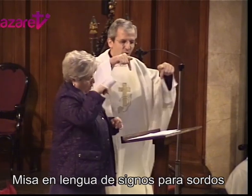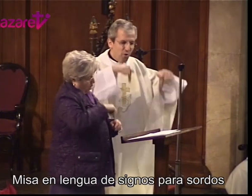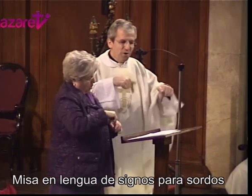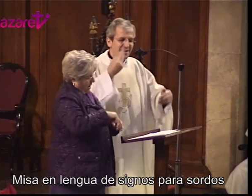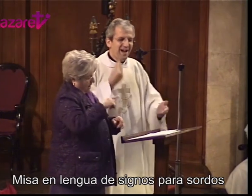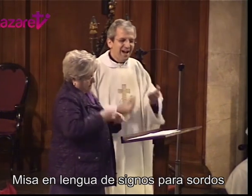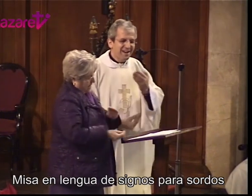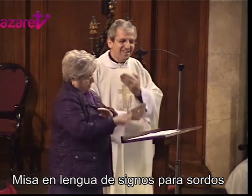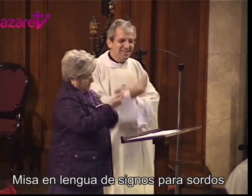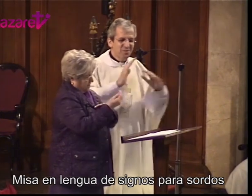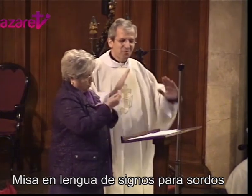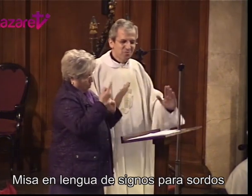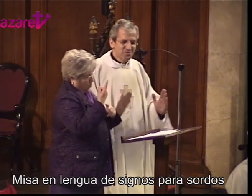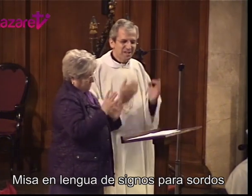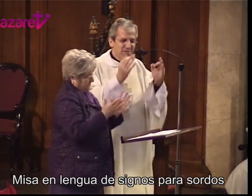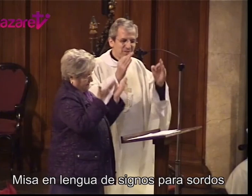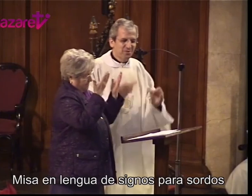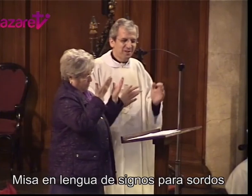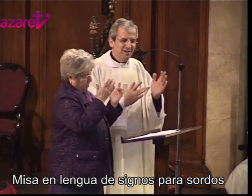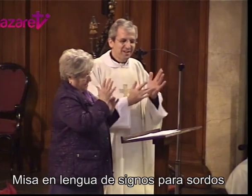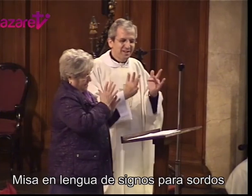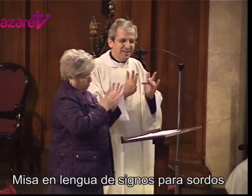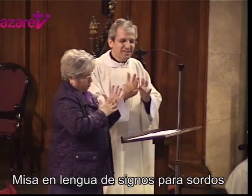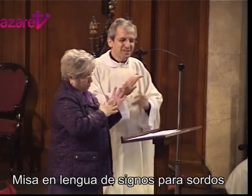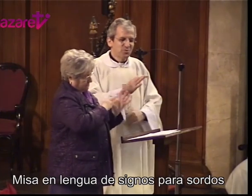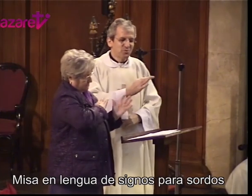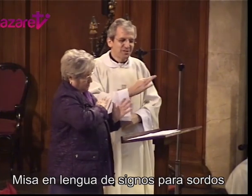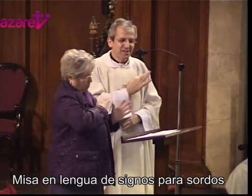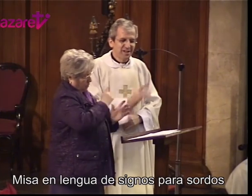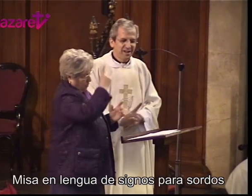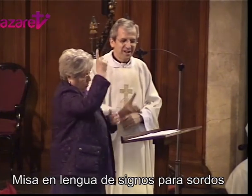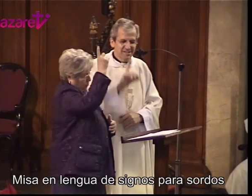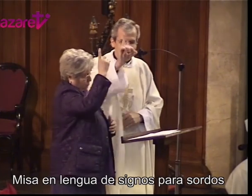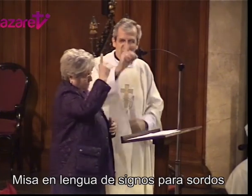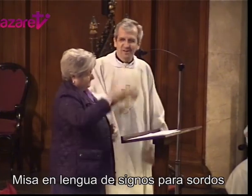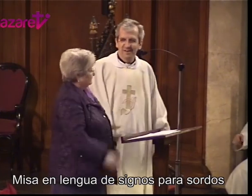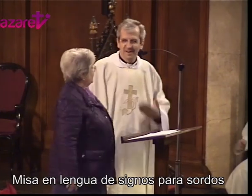Hoy ha nacido un Salvador, es Jesús el Señor.